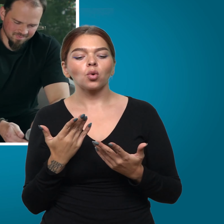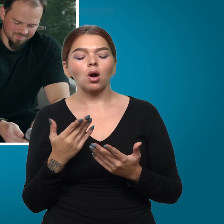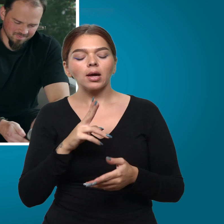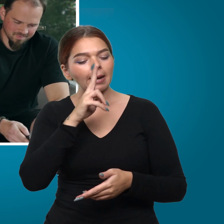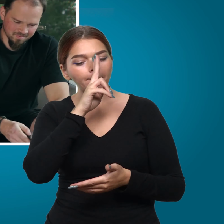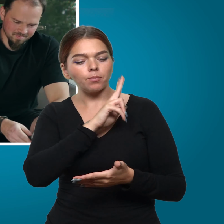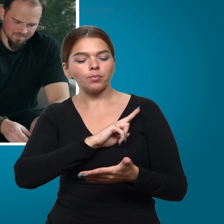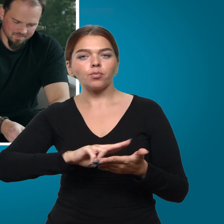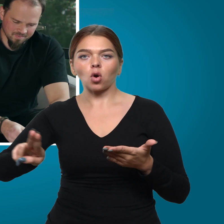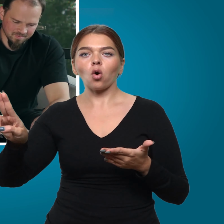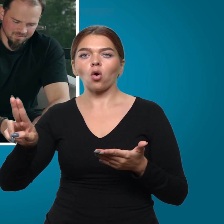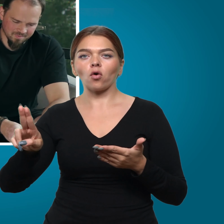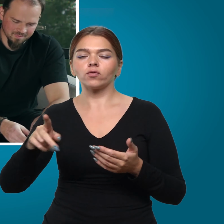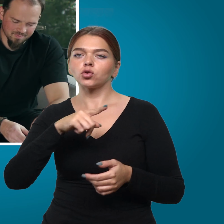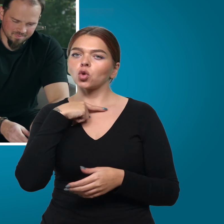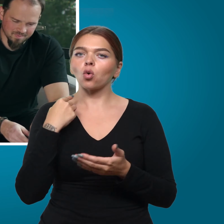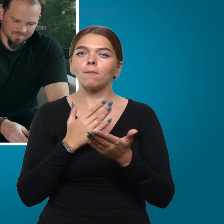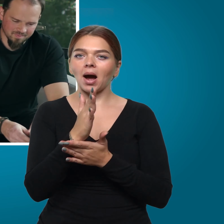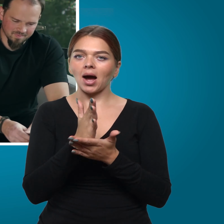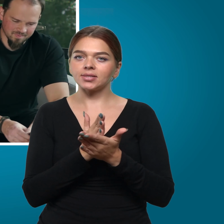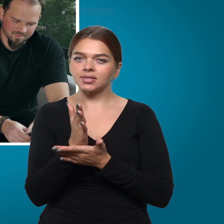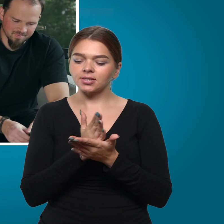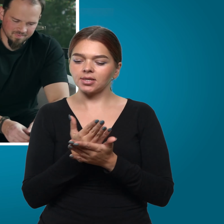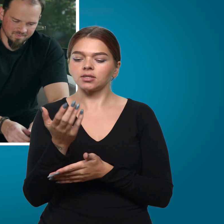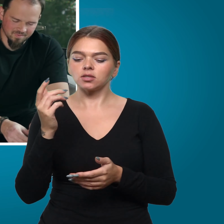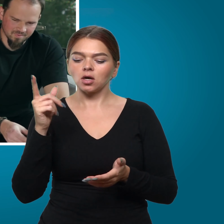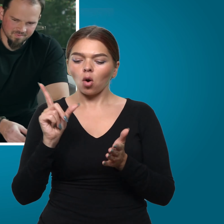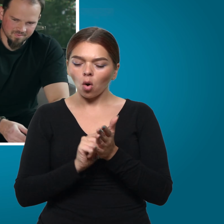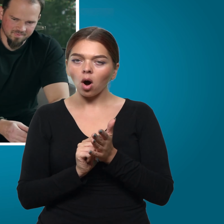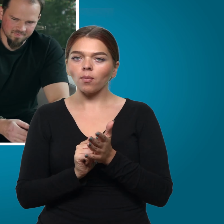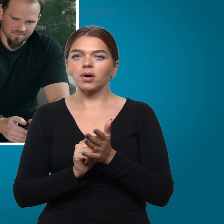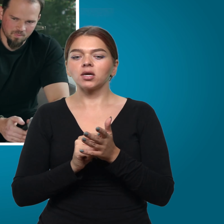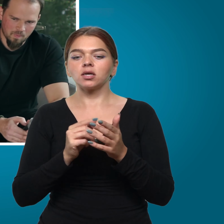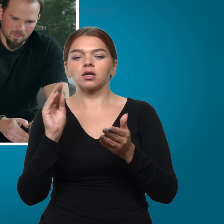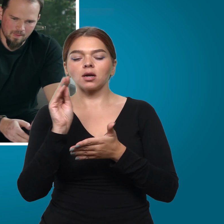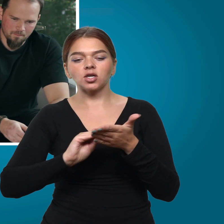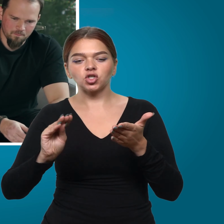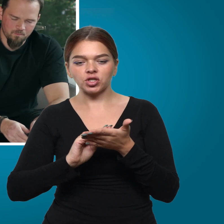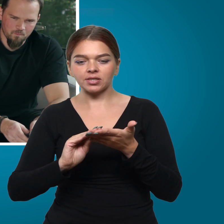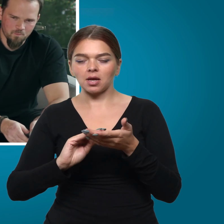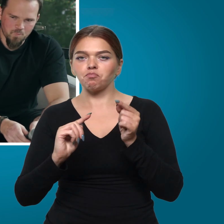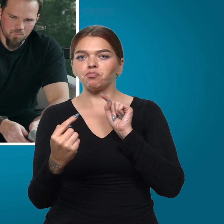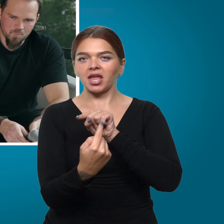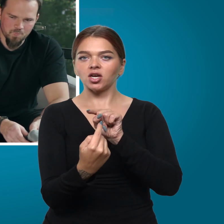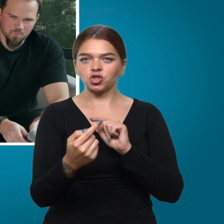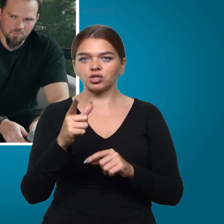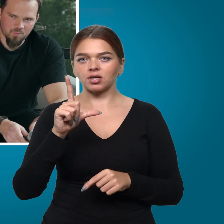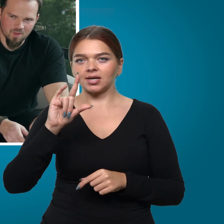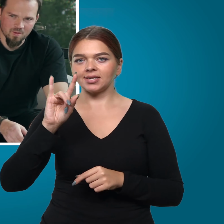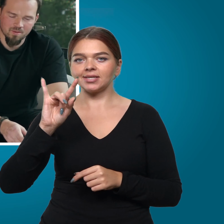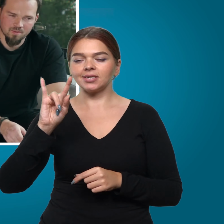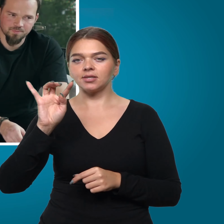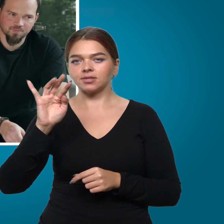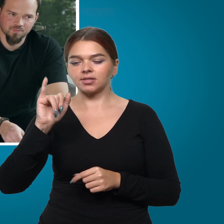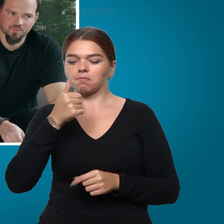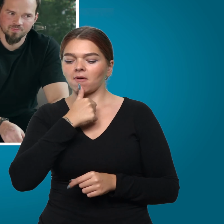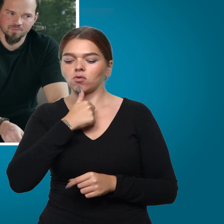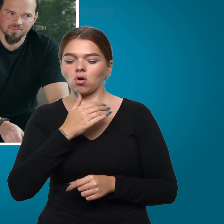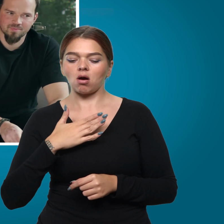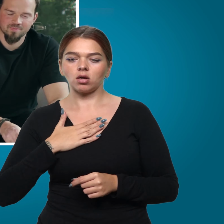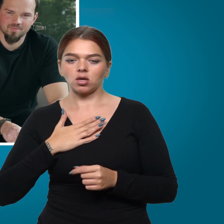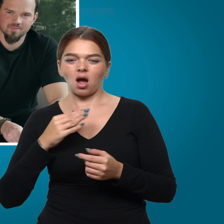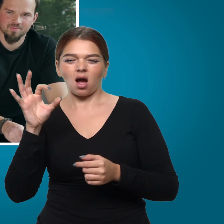kad rašytum iš priešingos lyties perspektyvos. Yra tokių ir skaitosi labai gerai, bet tai reiškia, kad jie yra